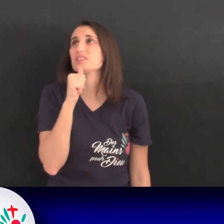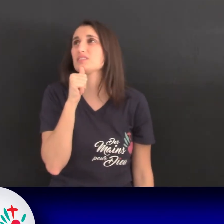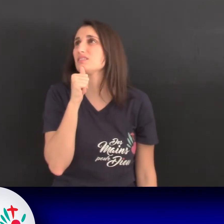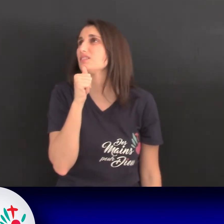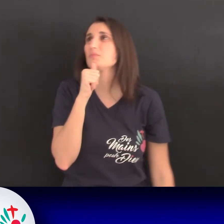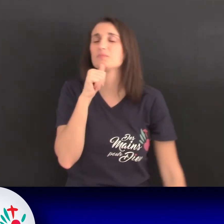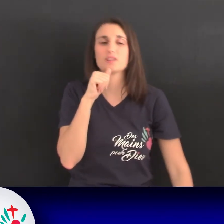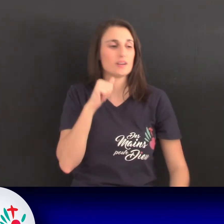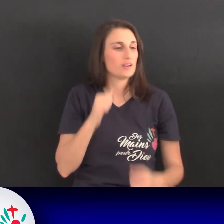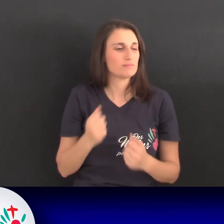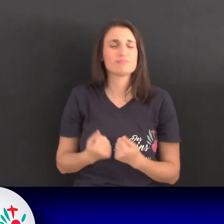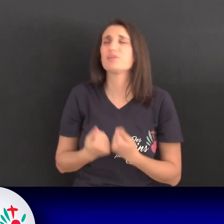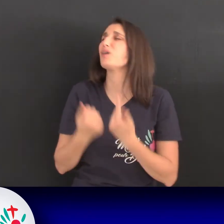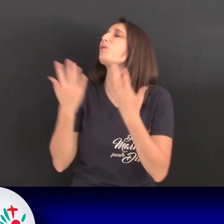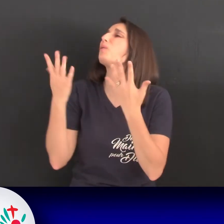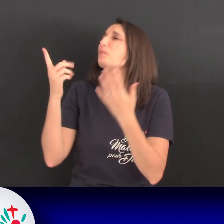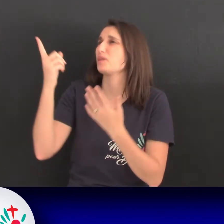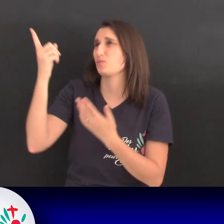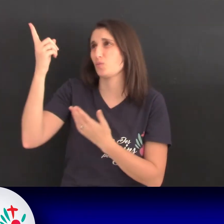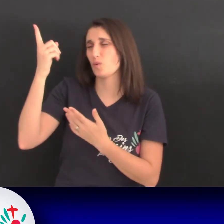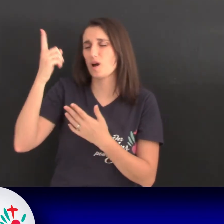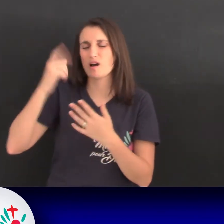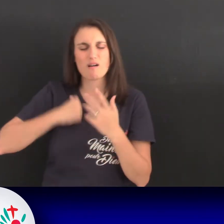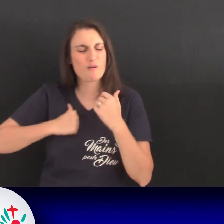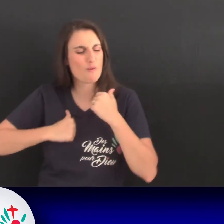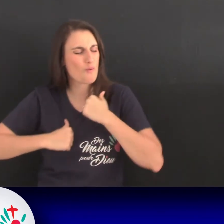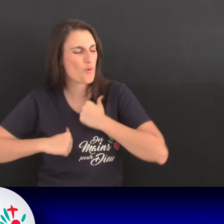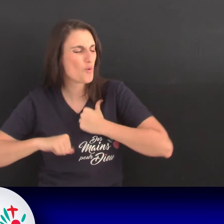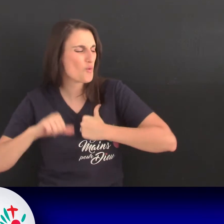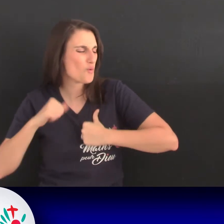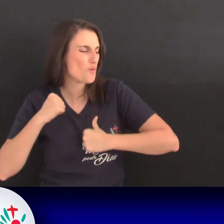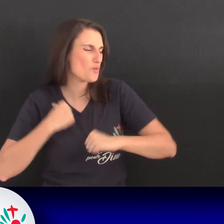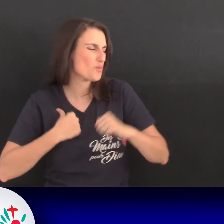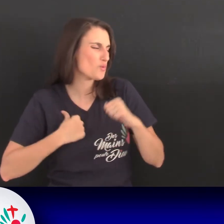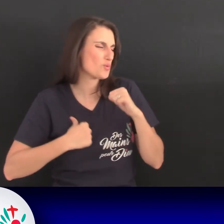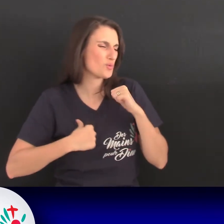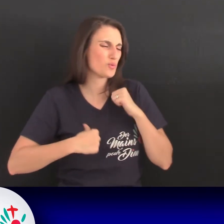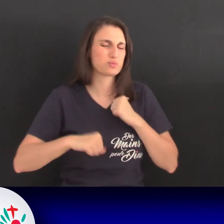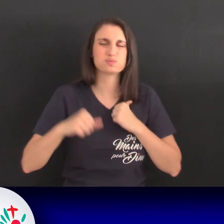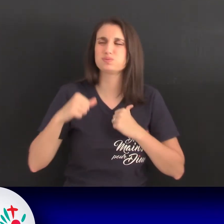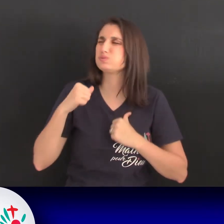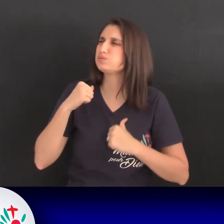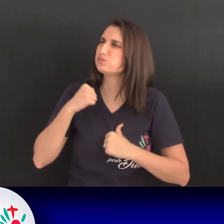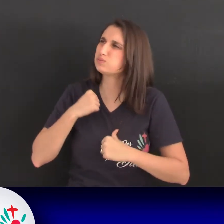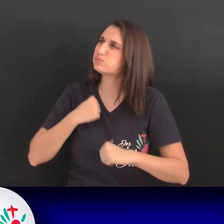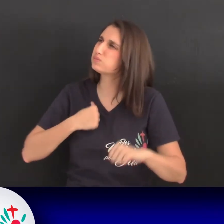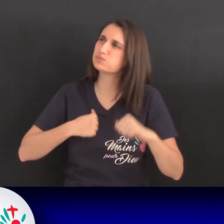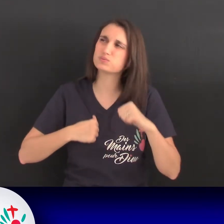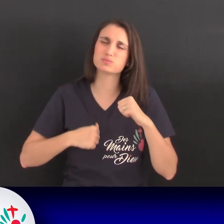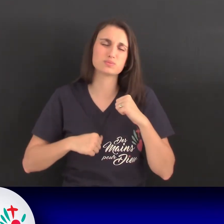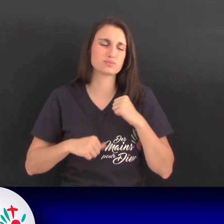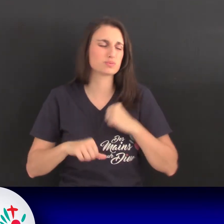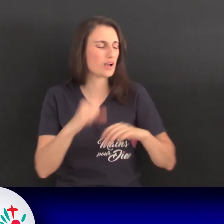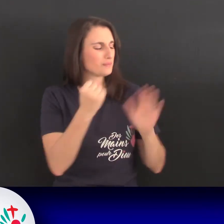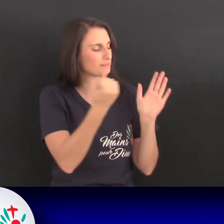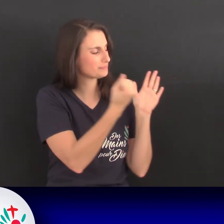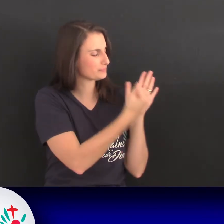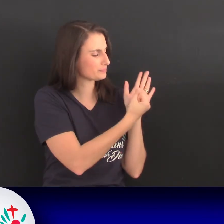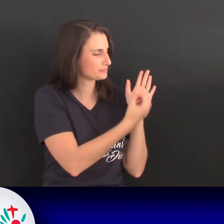saurais jamais le prix de tout ce